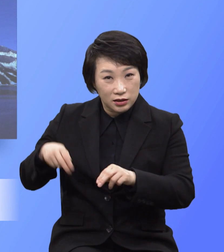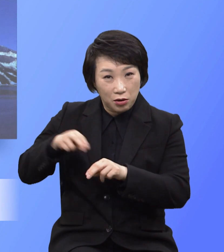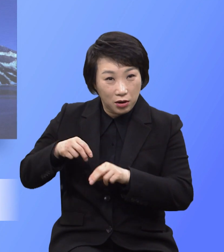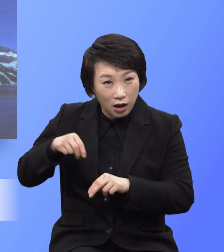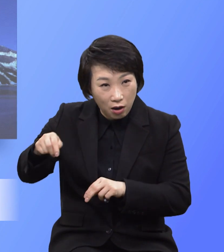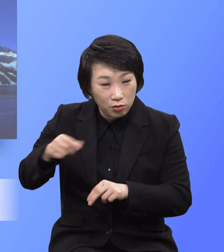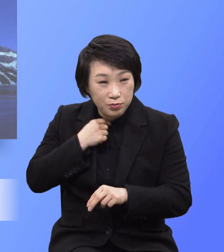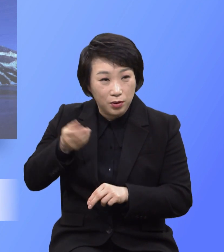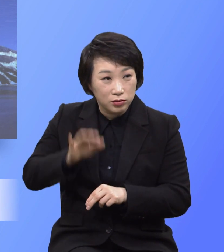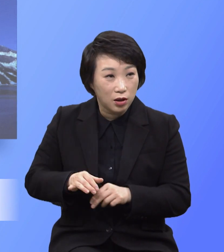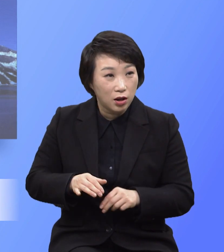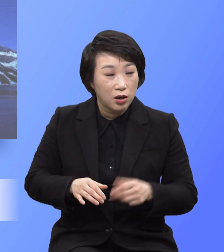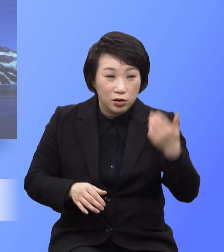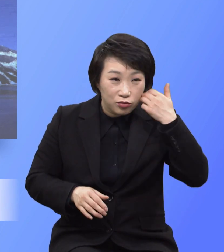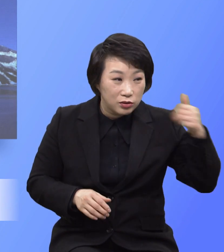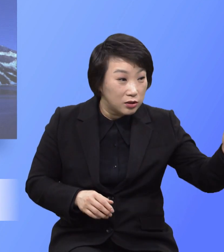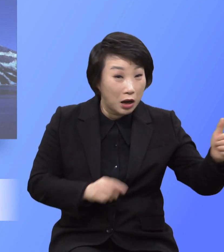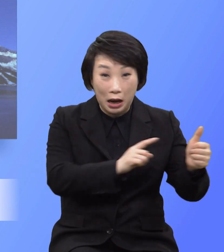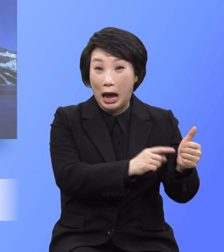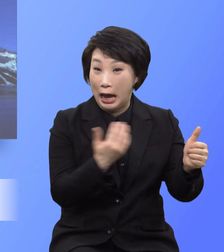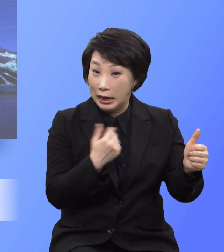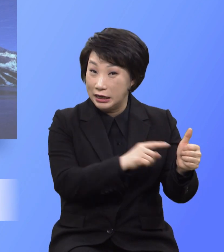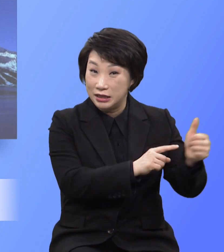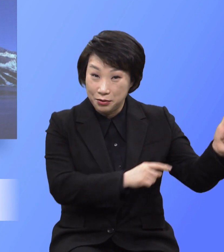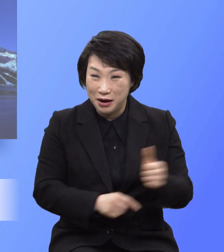하니까 쫓아나와서 무릎을 꿇고 막